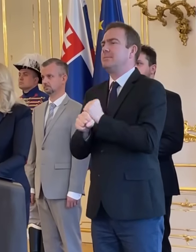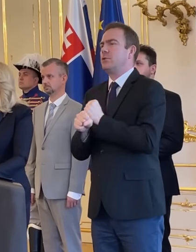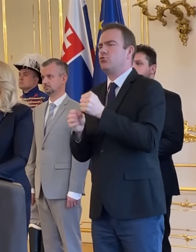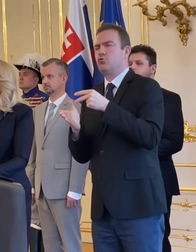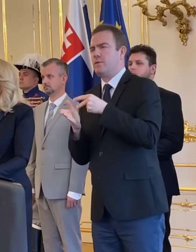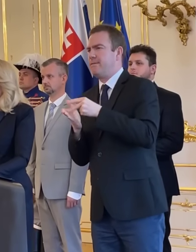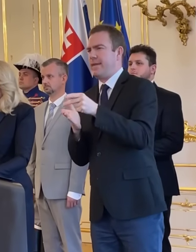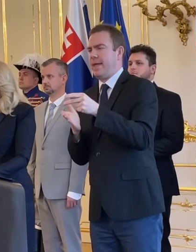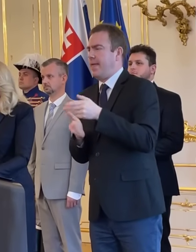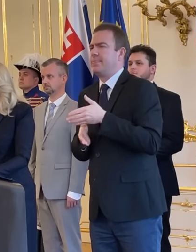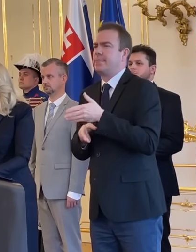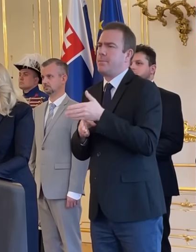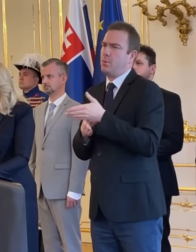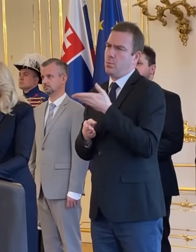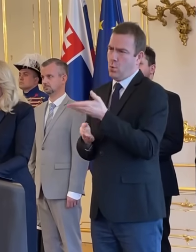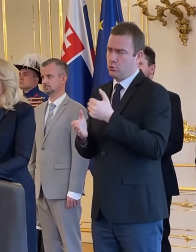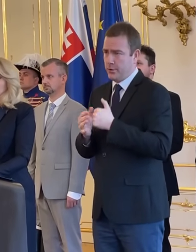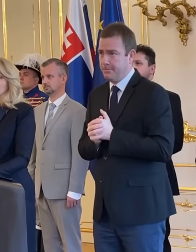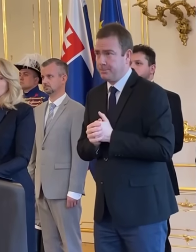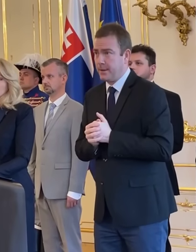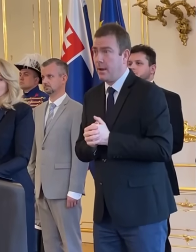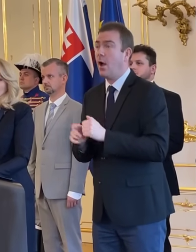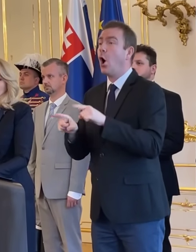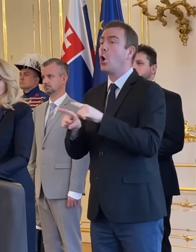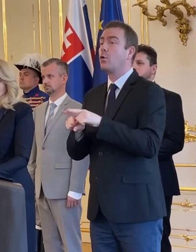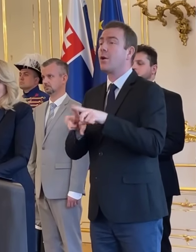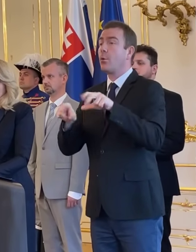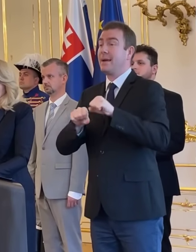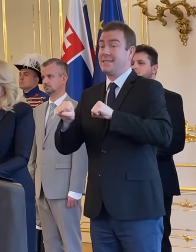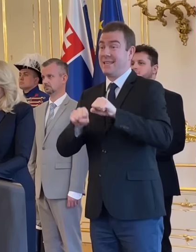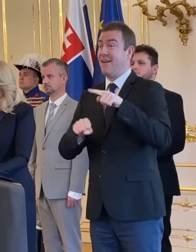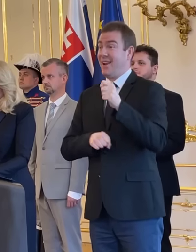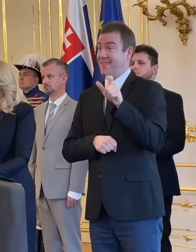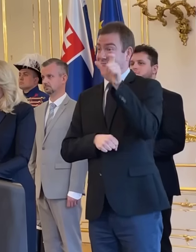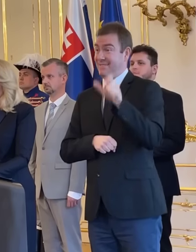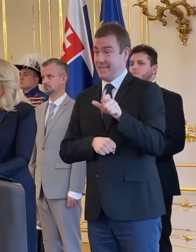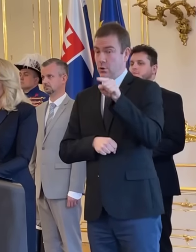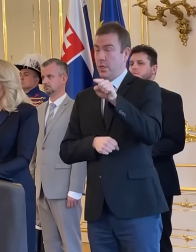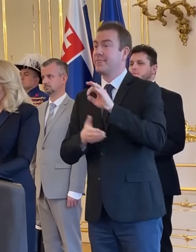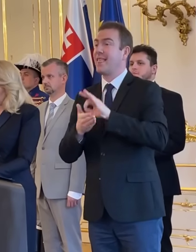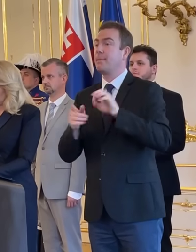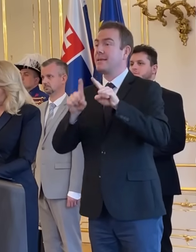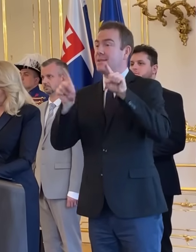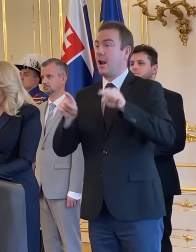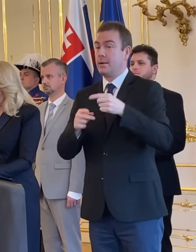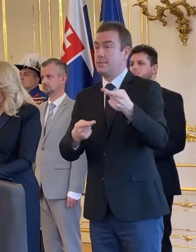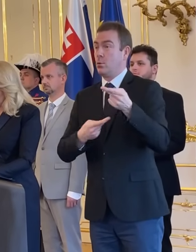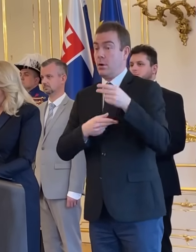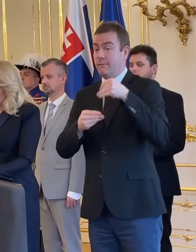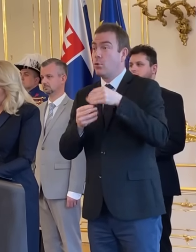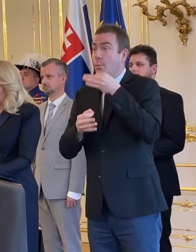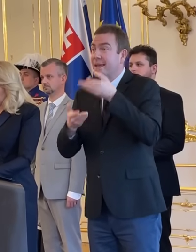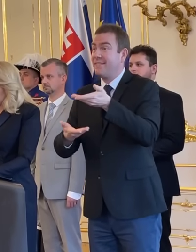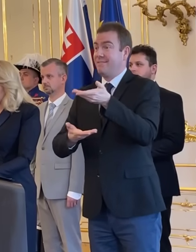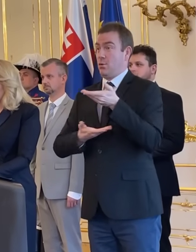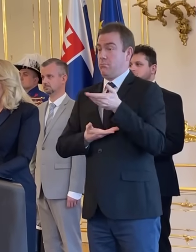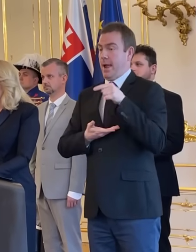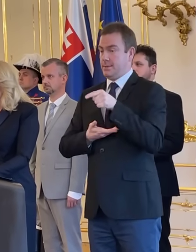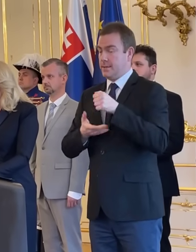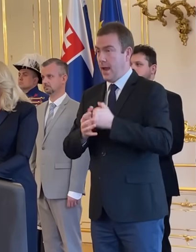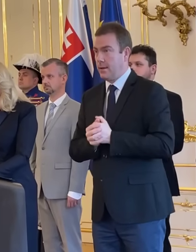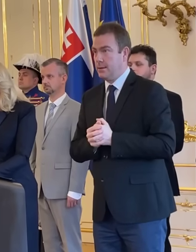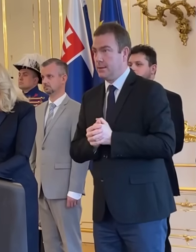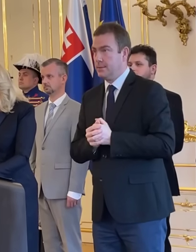alebo vetovania zákona ma vo finále utvrdil aj premiér Fico svojim listom. Informoval ma v ňom, že by